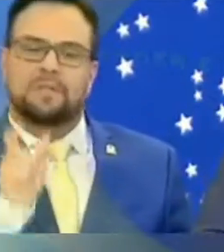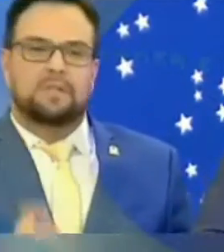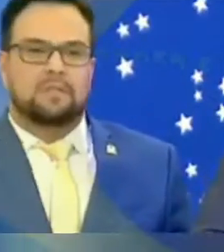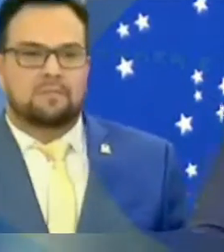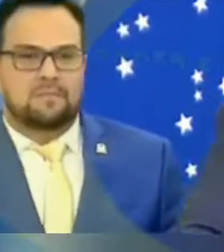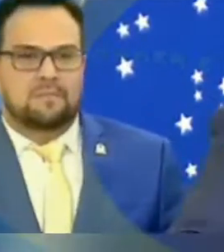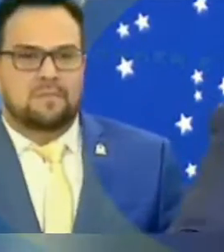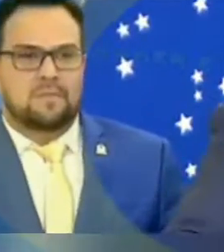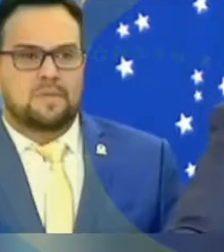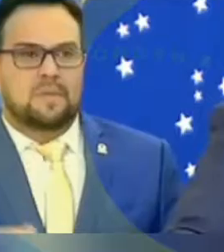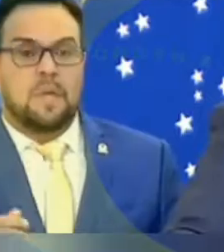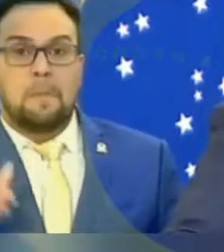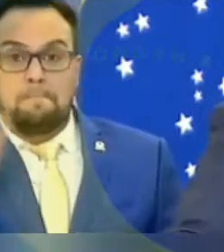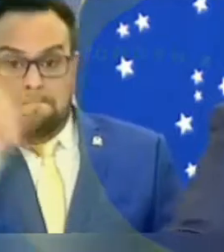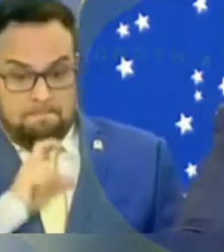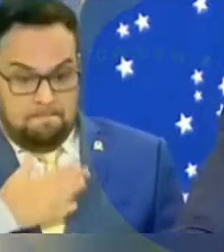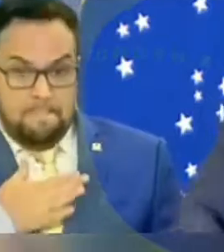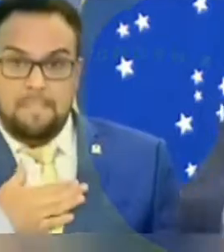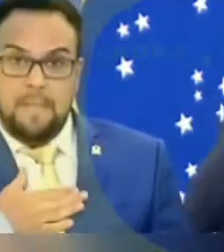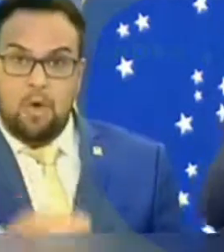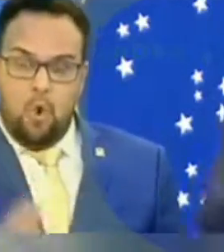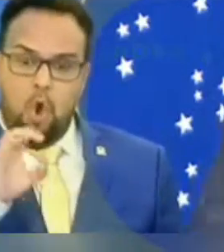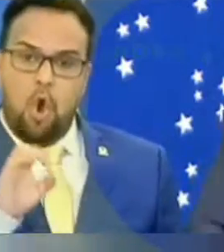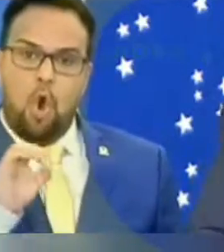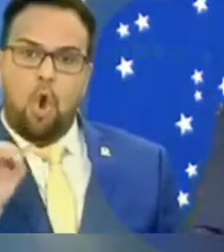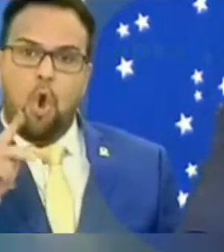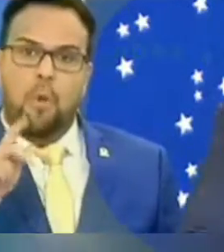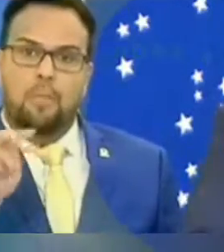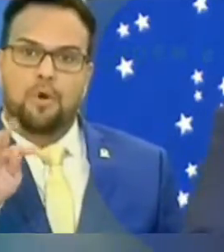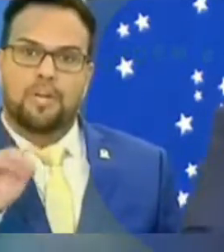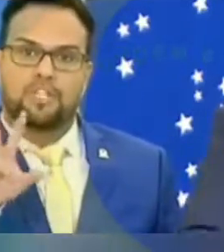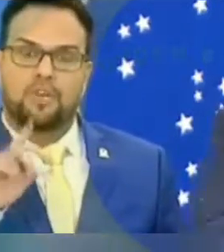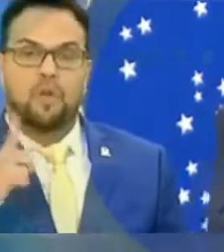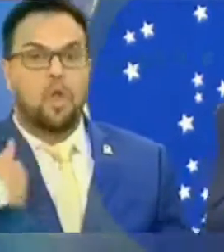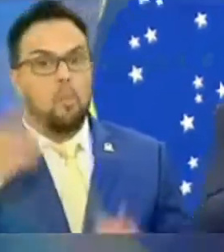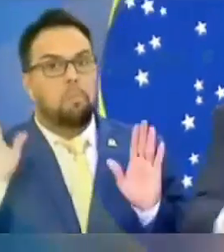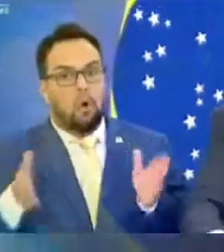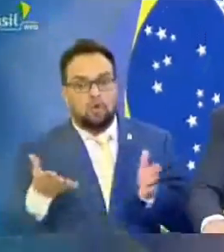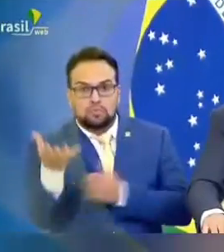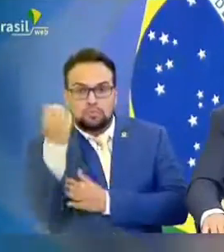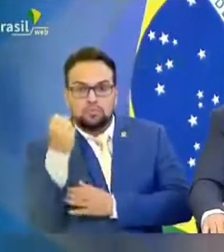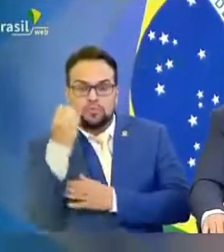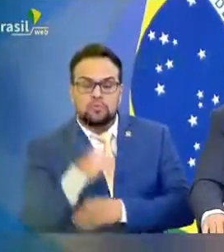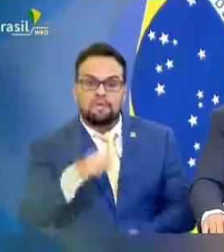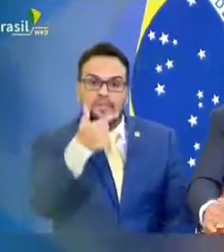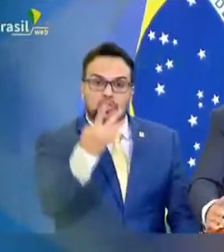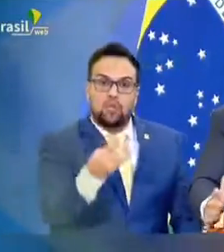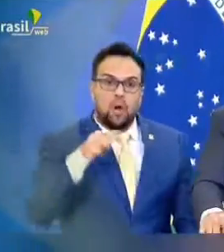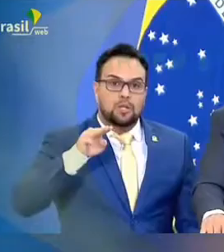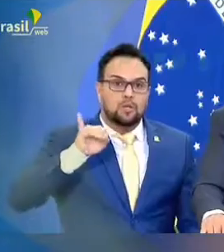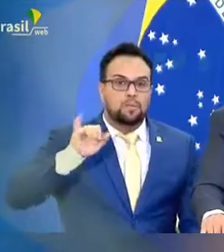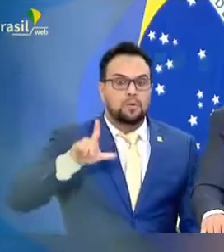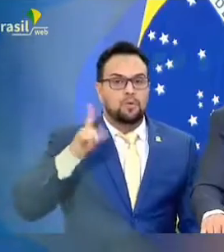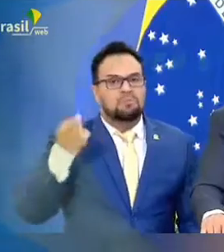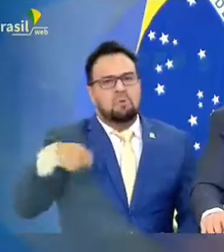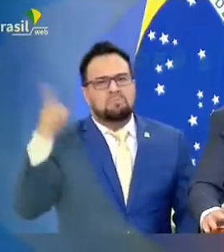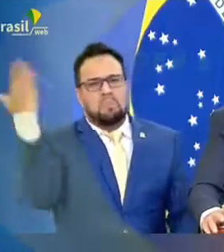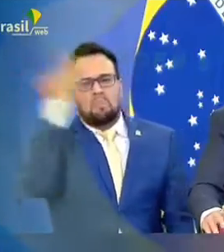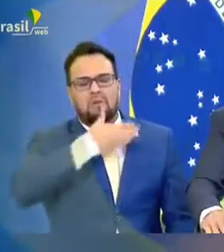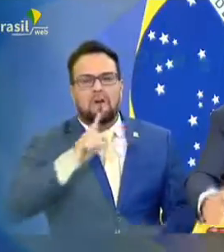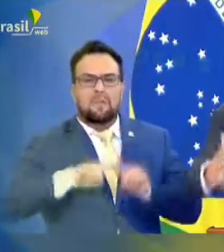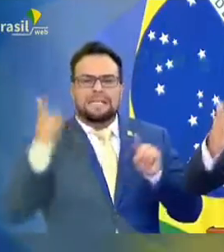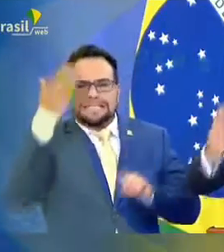eu faço tem cartão corporativo o meu particular que eu posso sacar até 24 mil por mês se não prestar conta sabe quanto